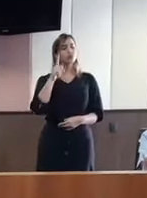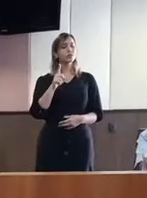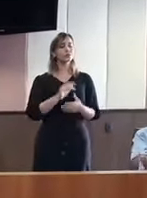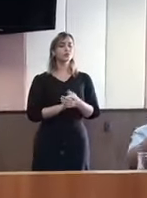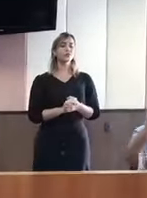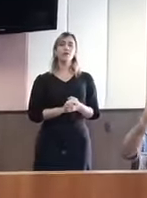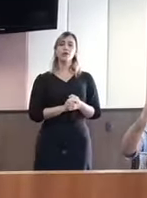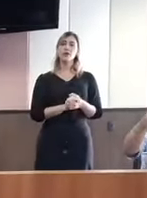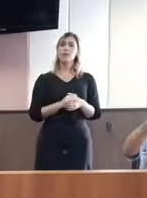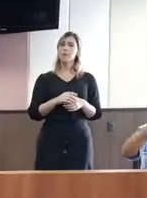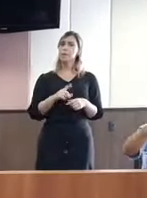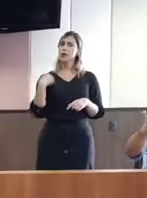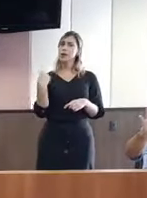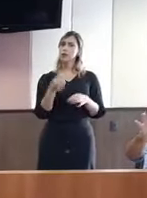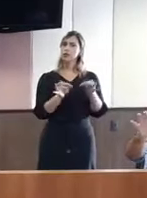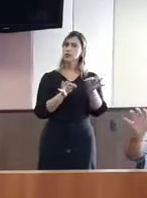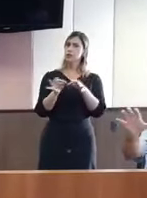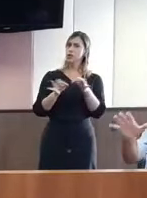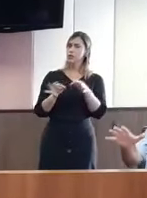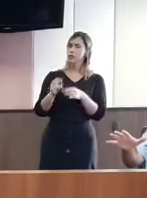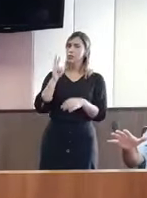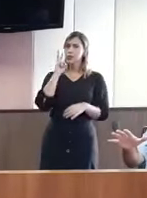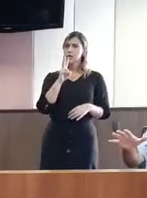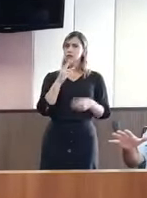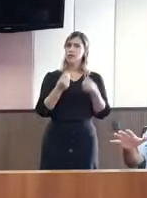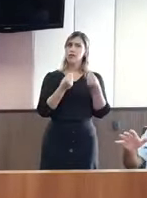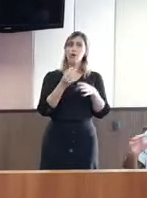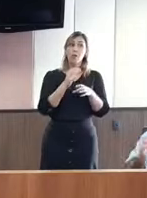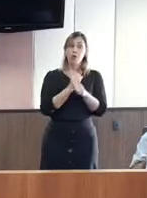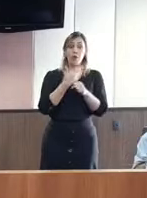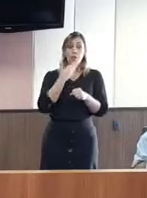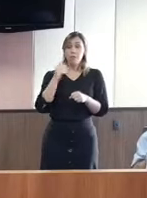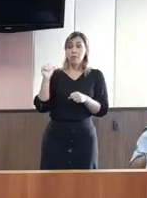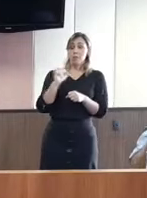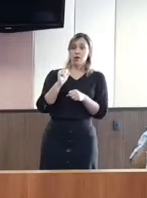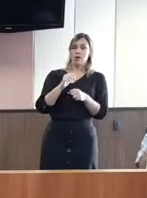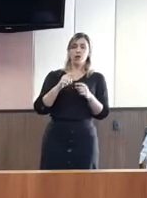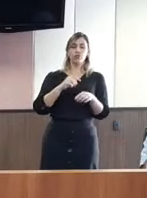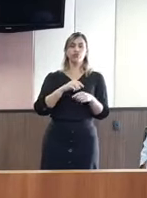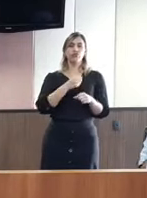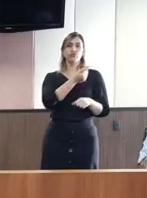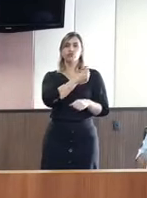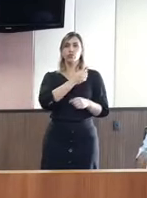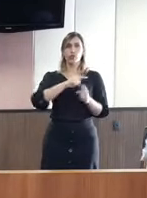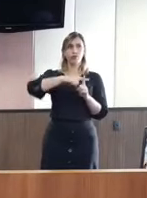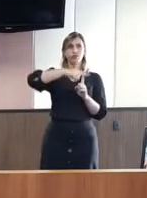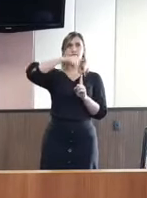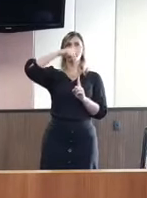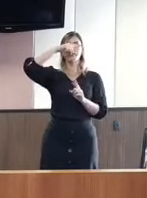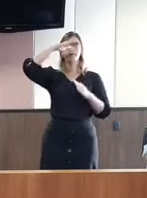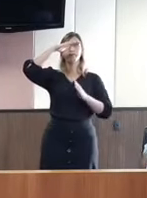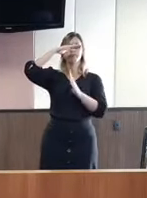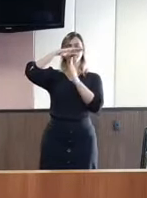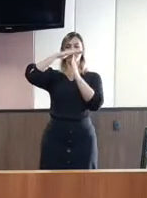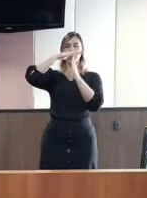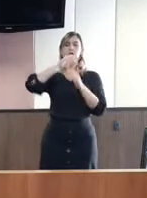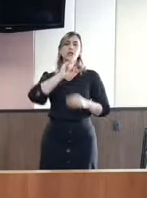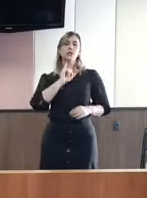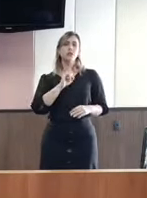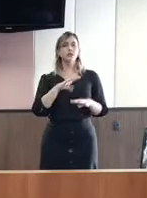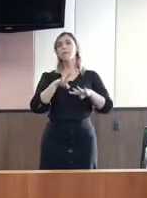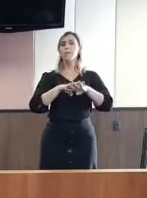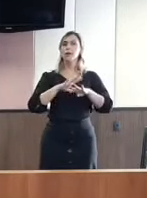45 dias para a gente ter esse cenário que nós calculamos. Então, de uma maneira matemática, objetiva, sem